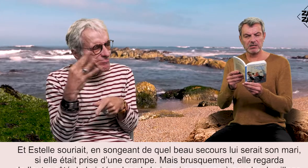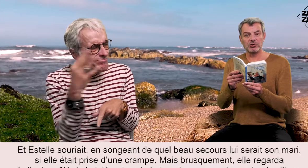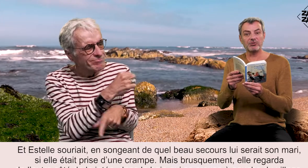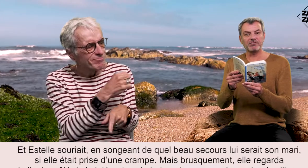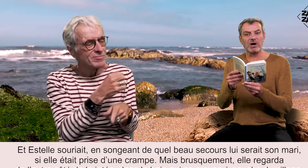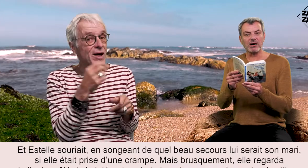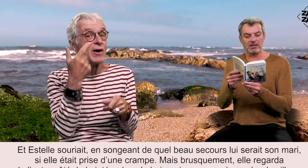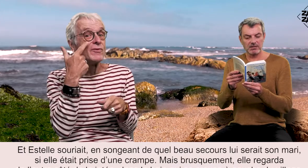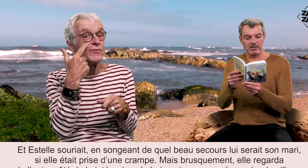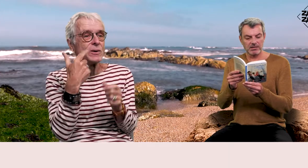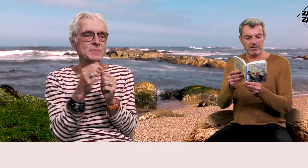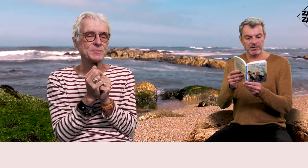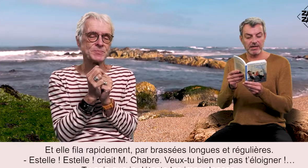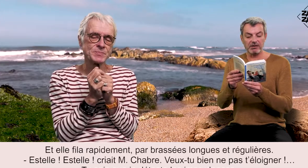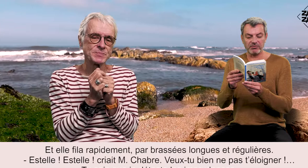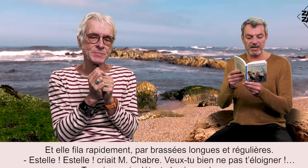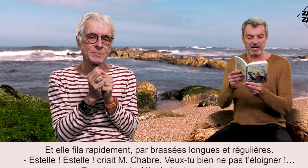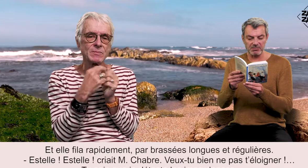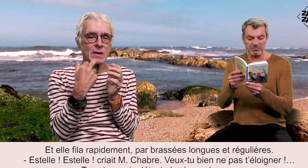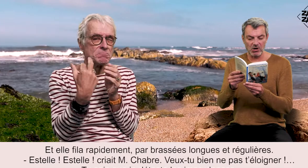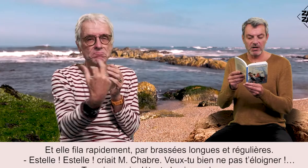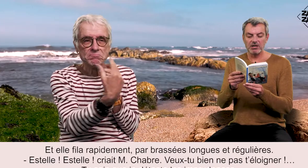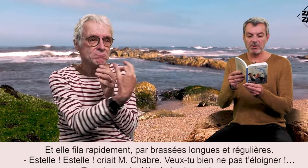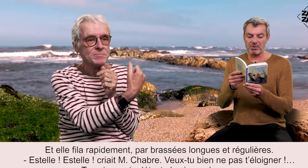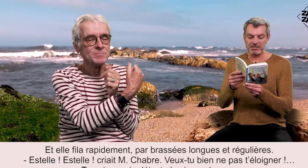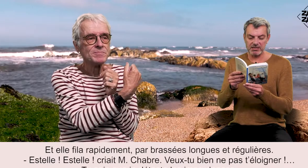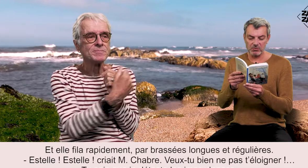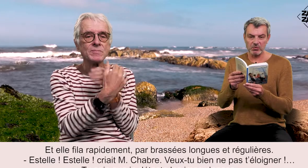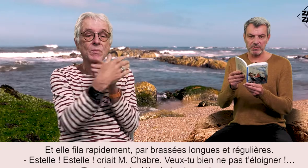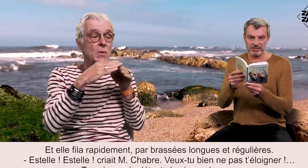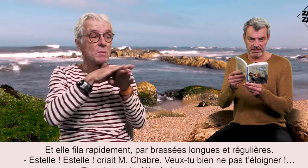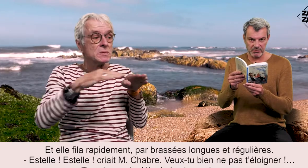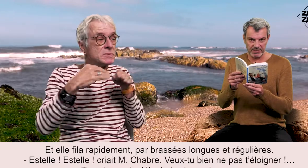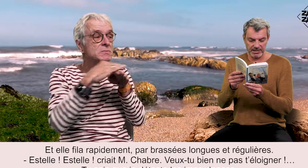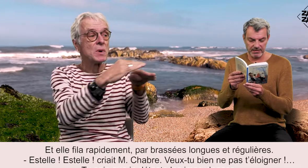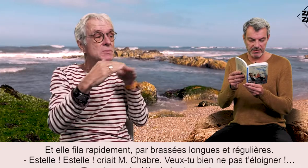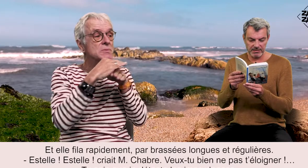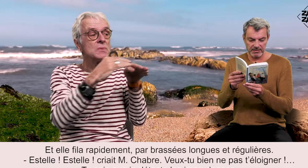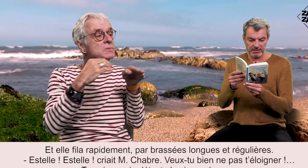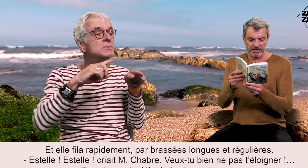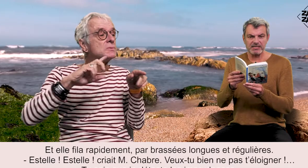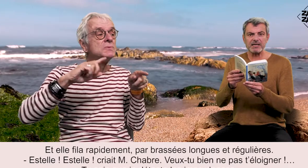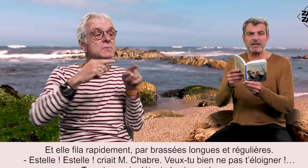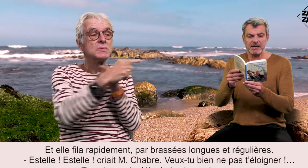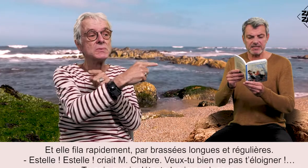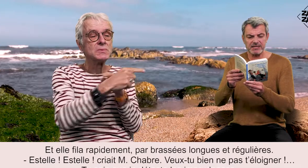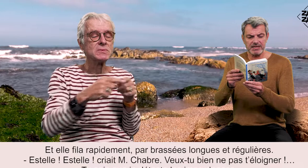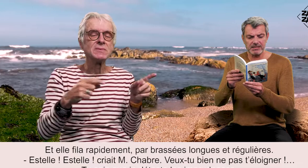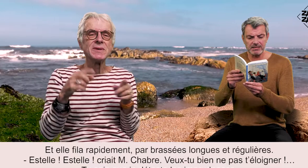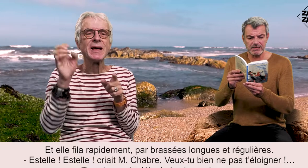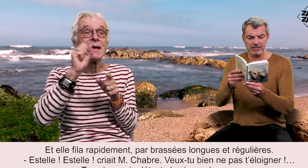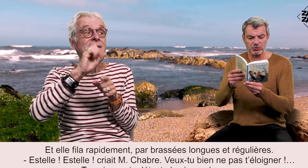-bas ? Je vais voir. » Et elle fila rapidement par bras ses longues et régulières. « Estelle,